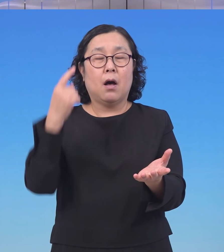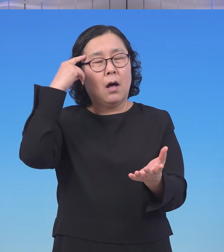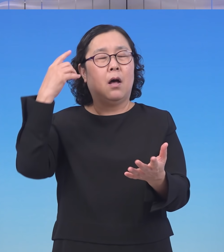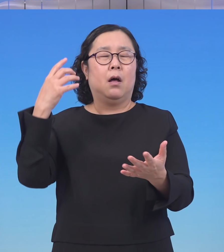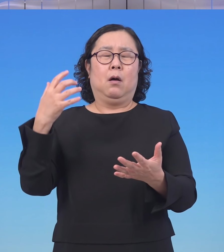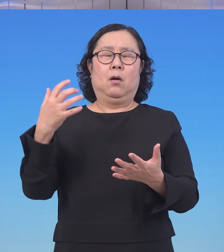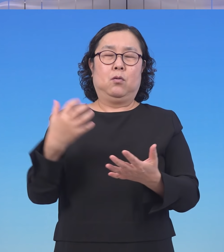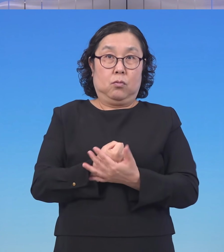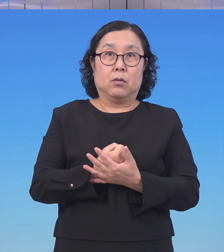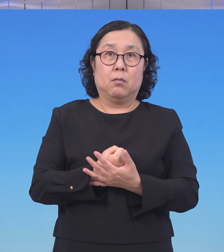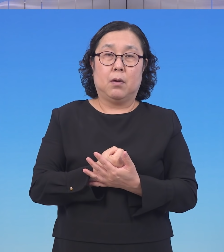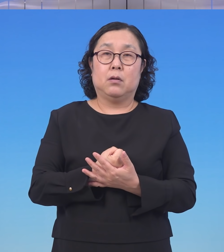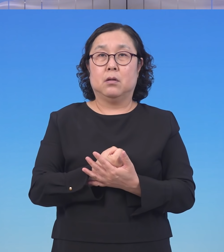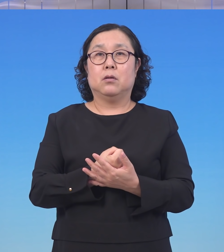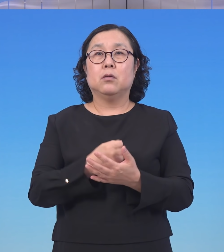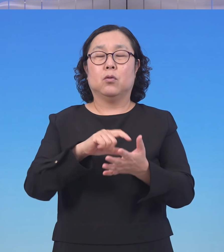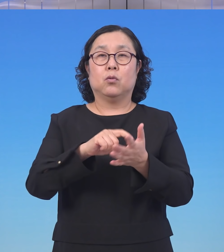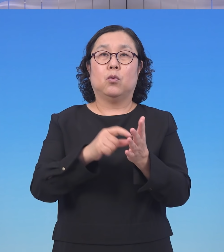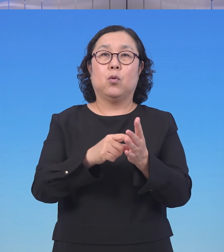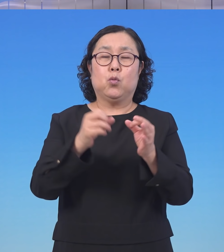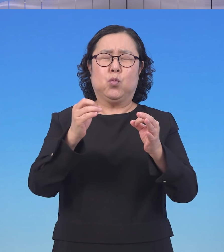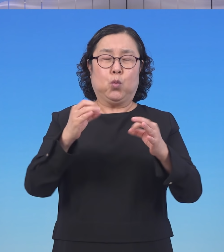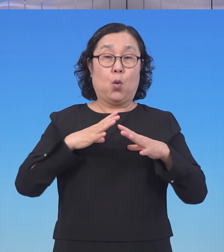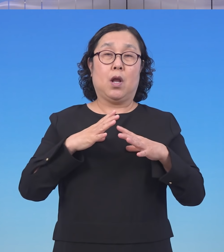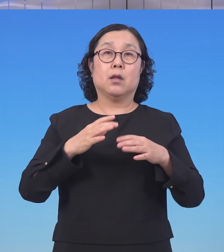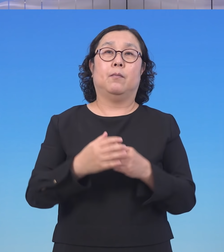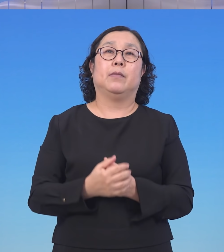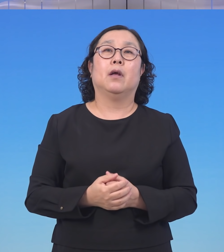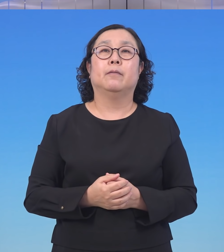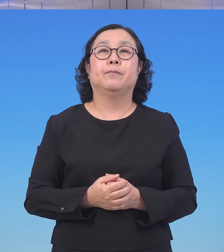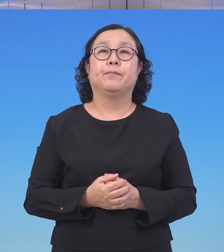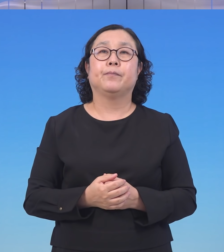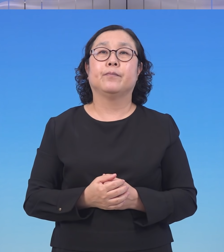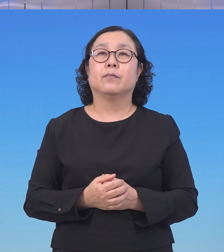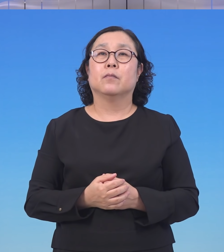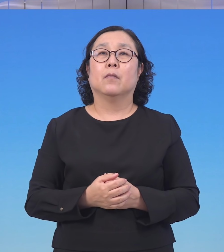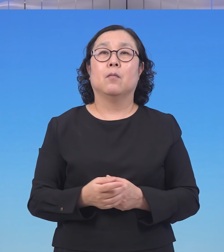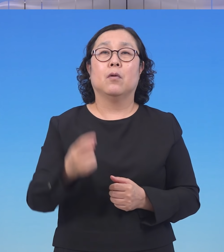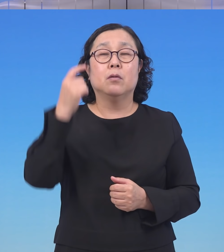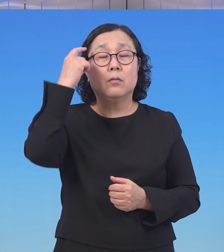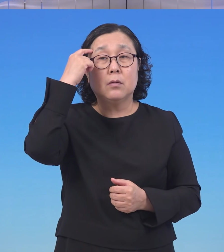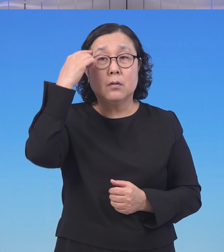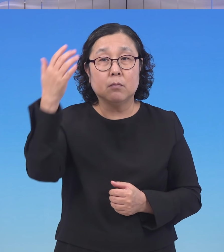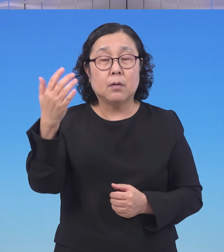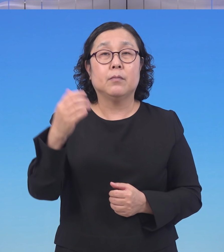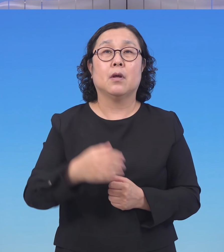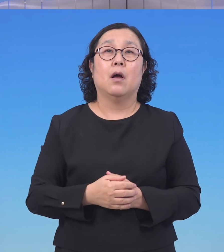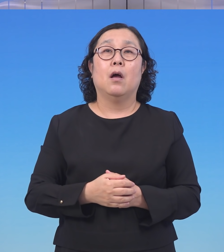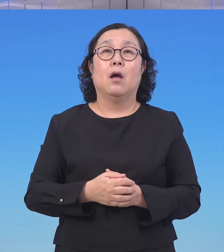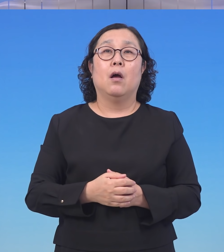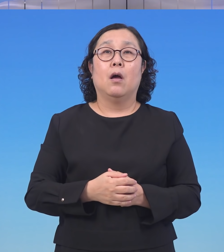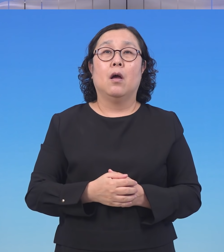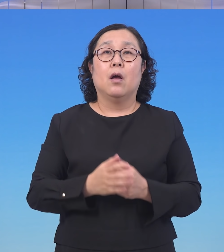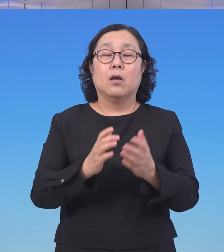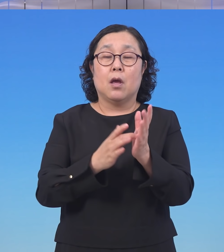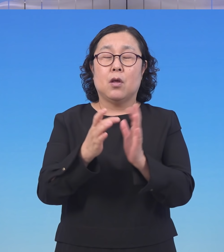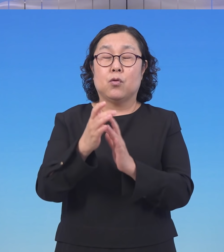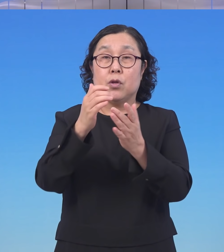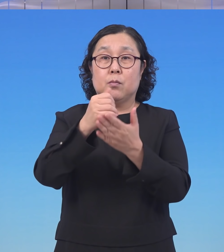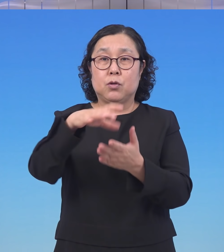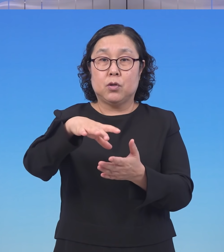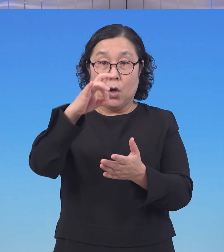충격을 받는 차원에서의 놀람이에요. 그럼 이런 질문이 가능하겠죠? 아니, 예수님은